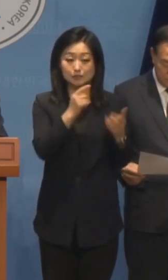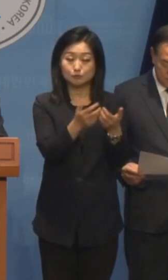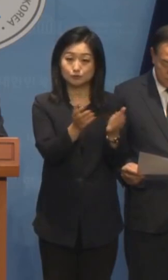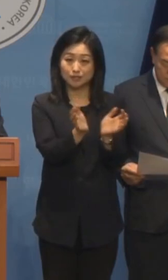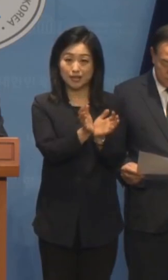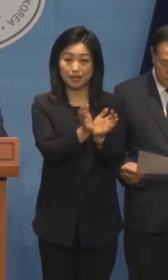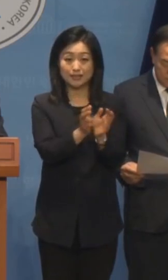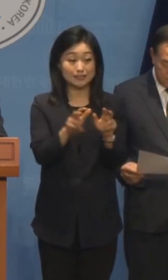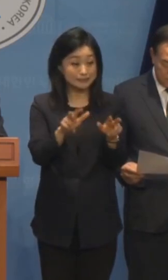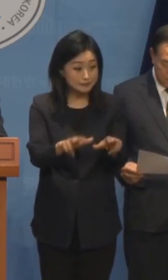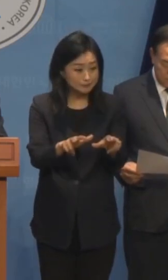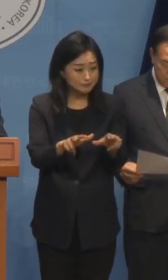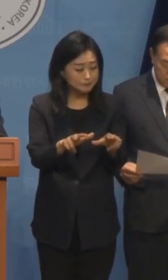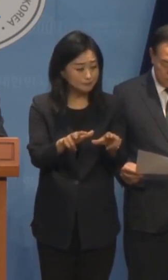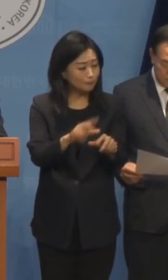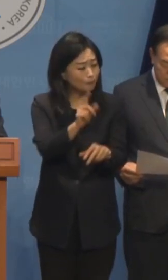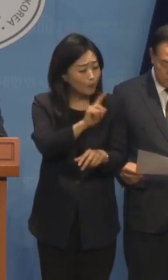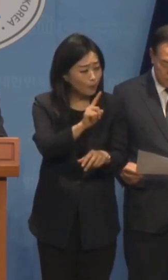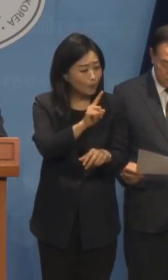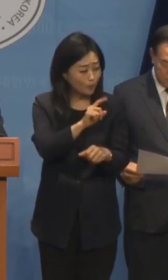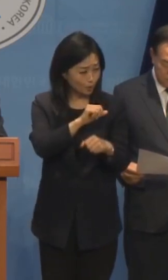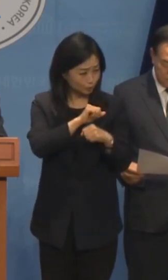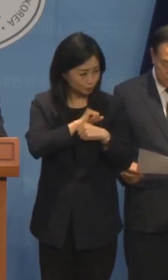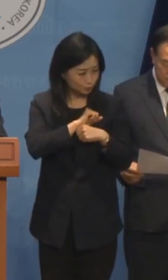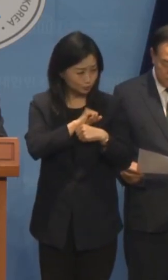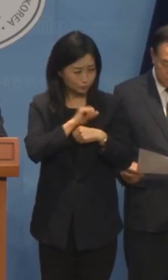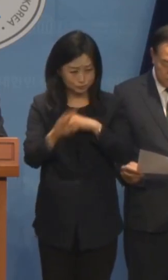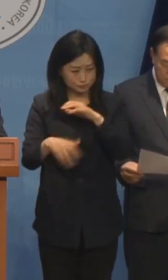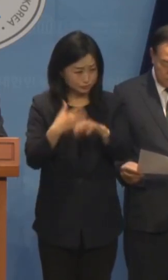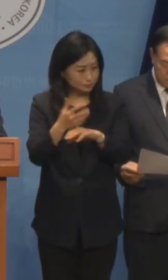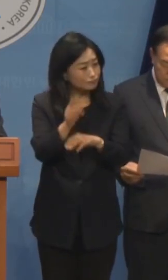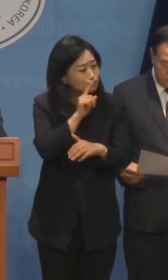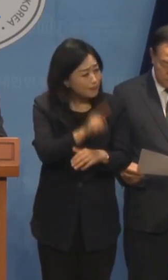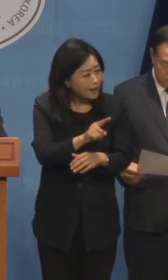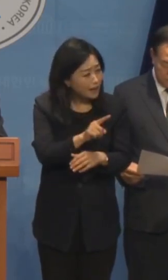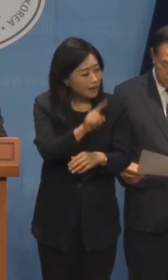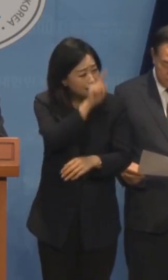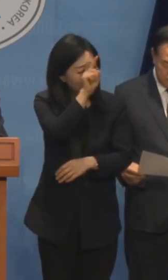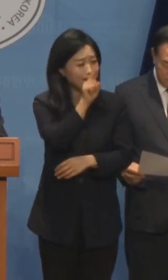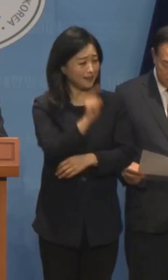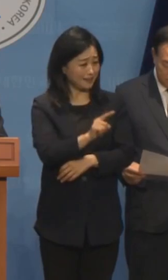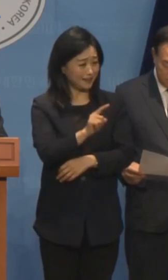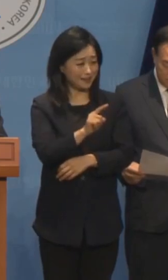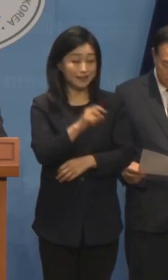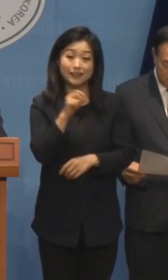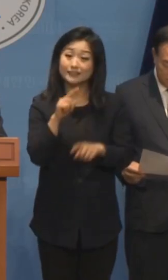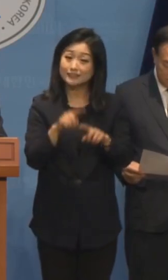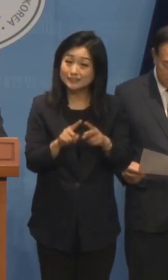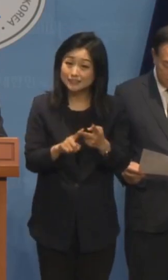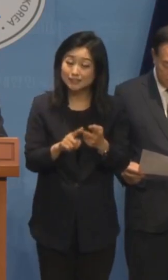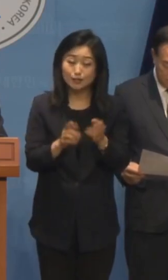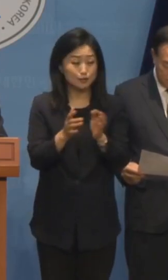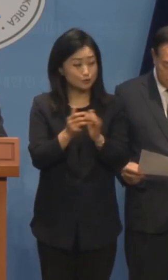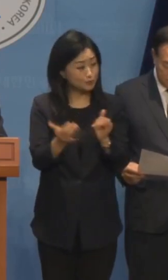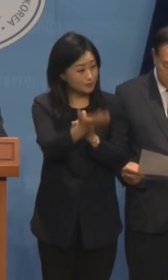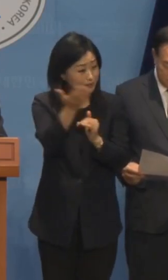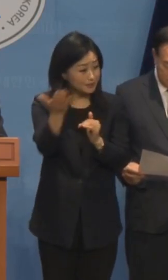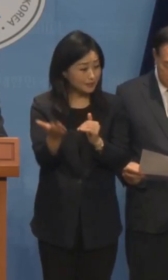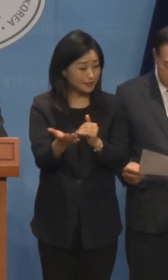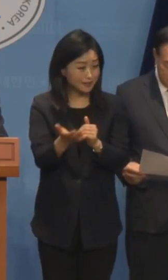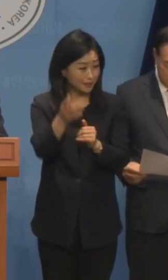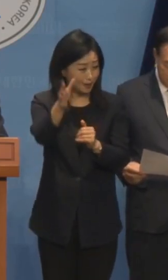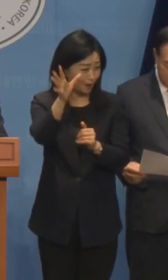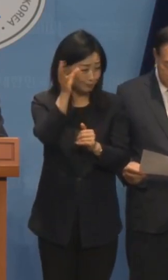민주당에게 지금이 도대체 군이 나설 수 있는 세상이라고 보는 것인지 아니면 국민들을